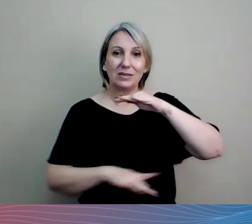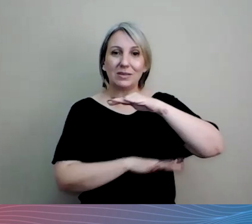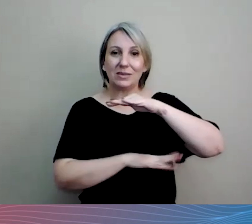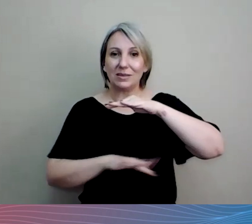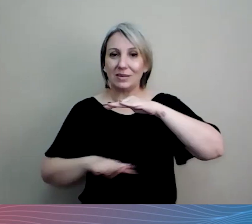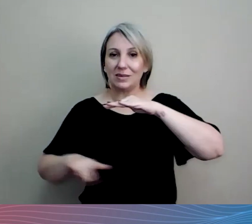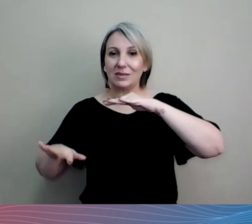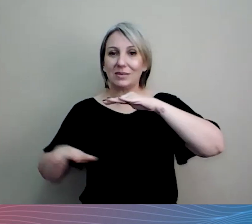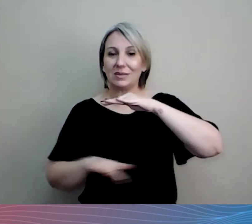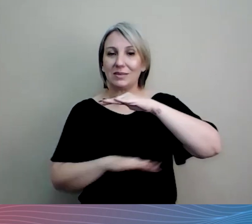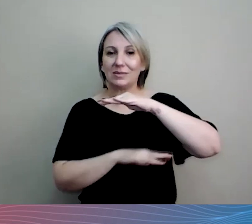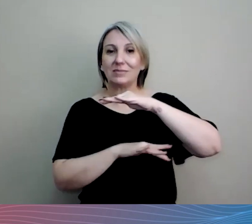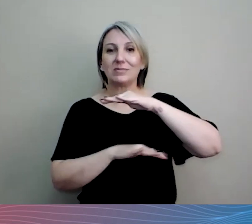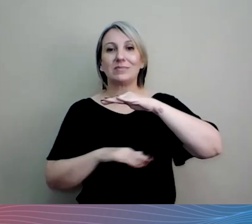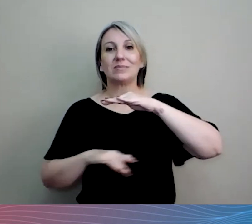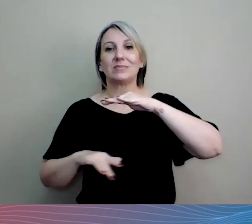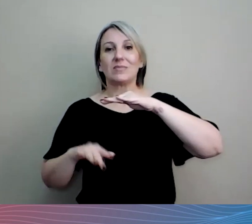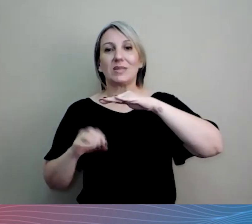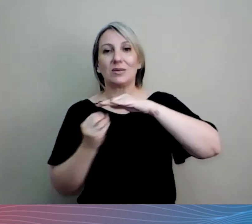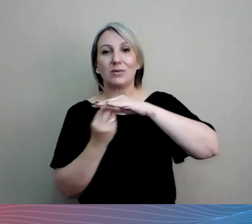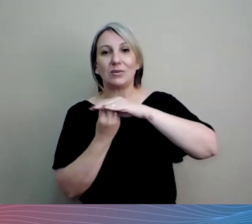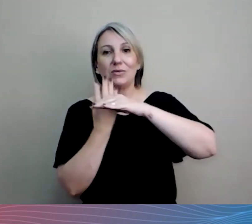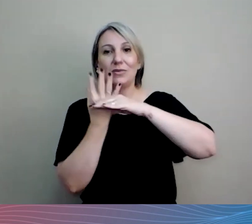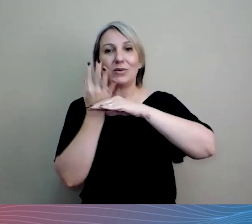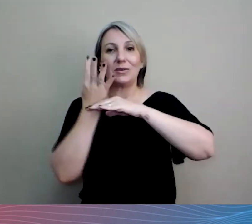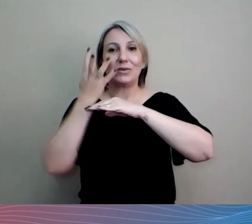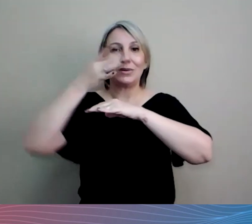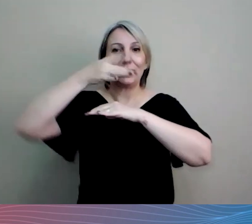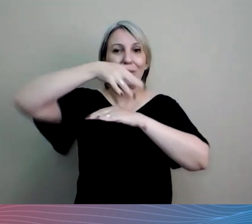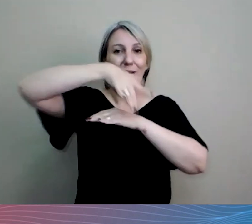essa é a ilustração que Deus nos deu sobre o Deus triuno.